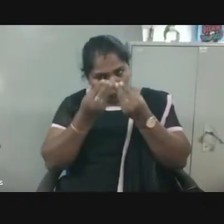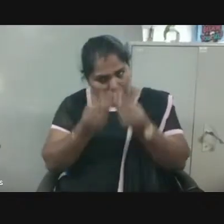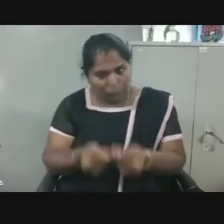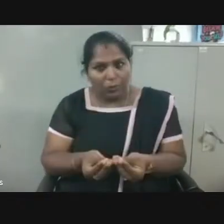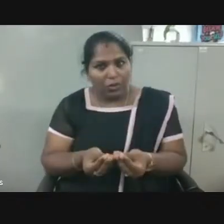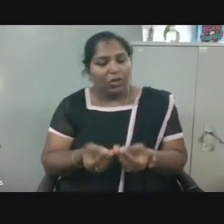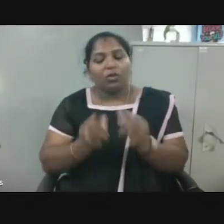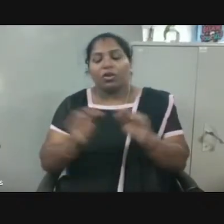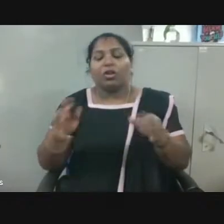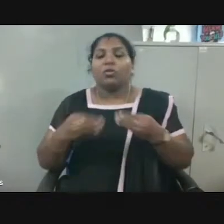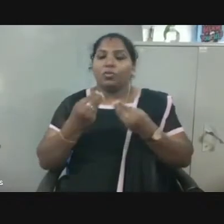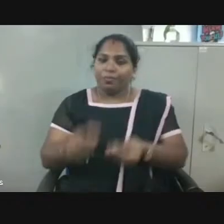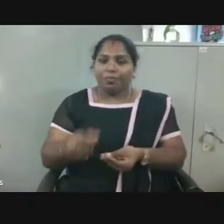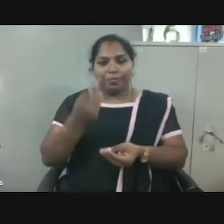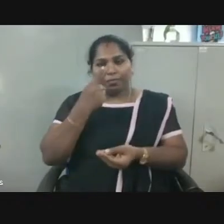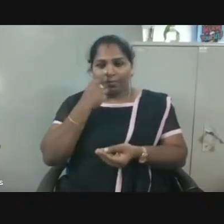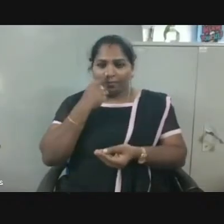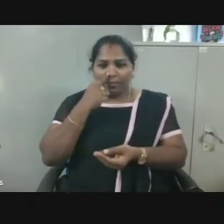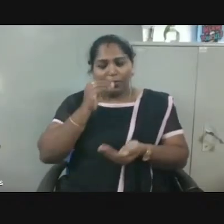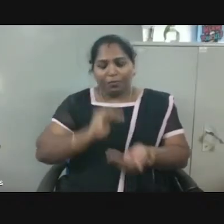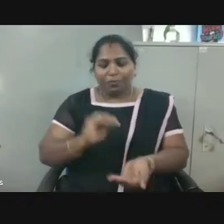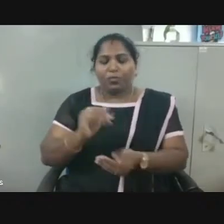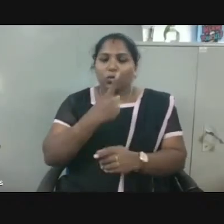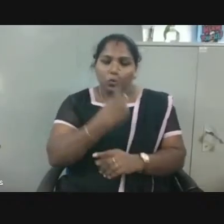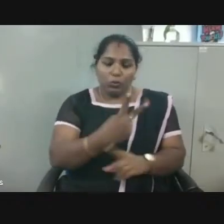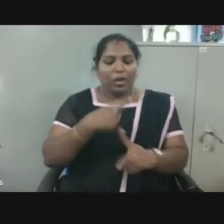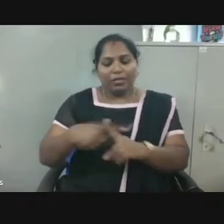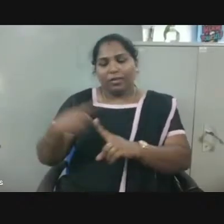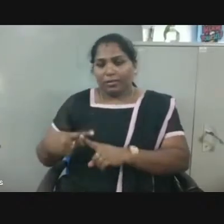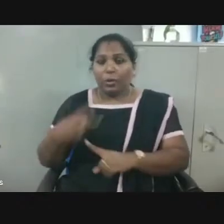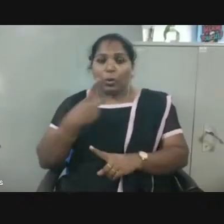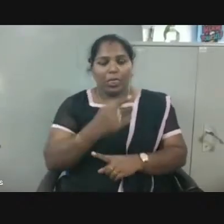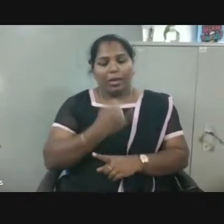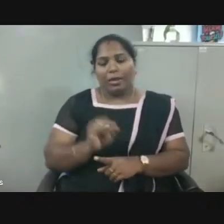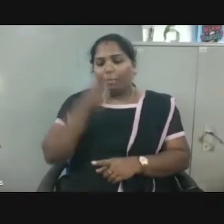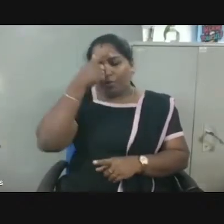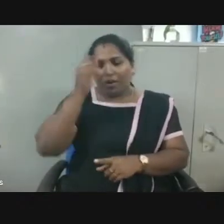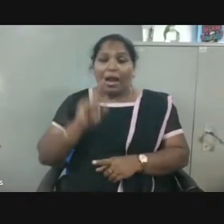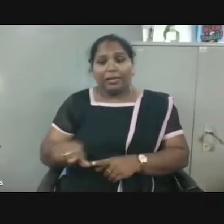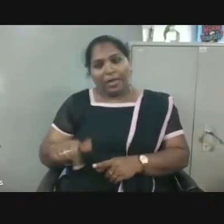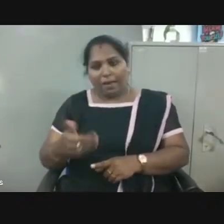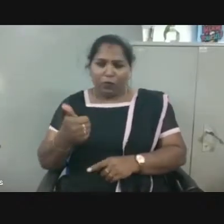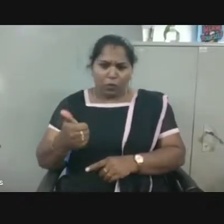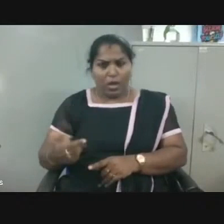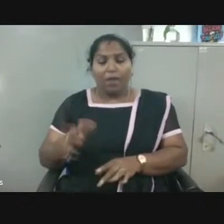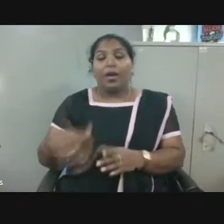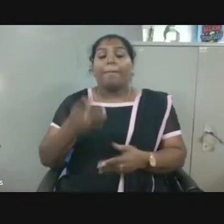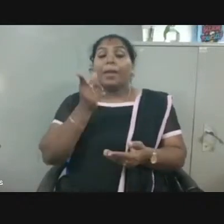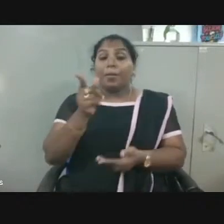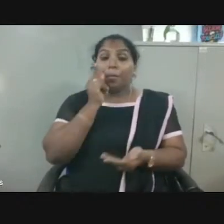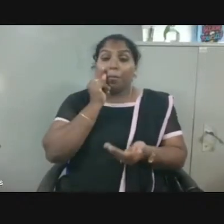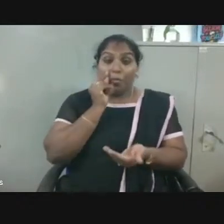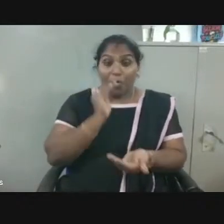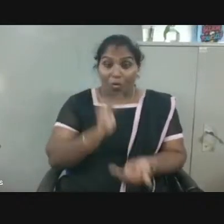കിട്ടുമ്പോഴത്തേക്ക് പെൺകുട്ടികൾക്ക് 2 എക്സ് ക്രോമസോം ഉള്ളതുകൊണ്ട് ഒരു എക്സ് ക്രോമസോം കേടായാലും മറ്റേ എക്സ് ക്രോമസോം അത് കോമ്പൻസേറ്റ് ചെയ്യും. പക്ഷെ ആൺകുട്ടികൾക്ക് ഒരു എക്സ്